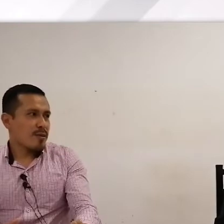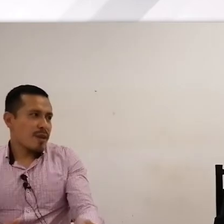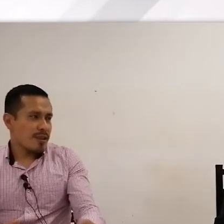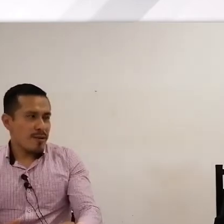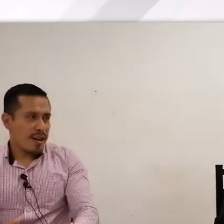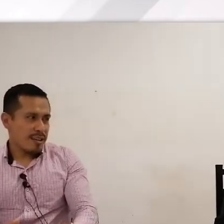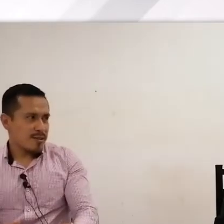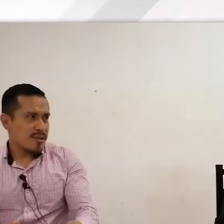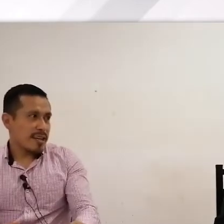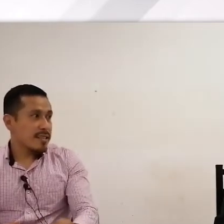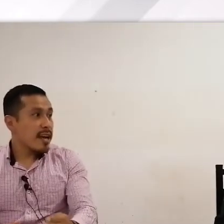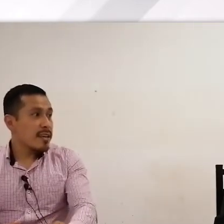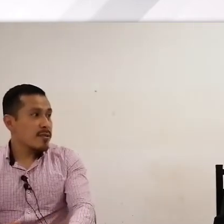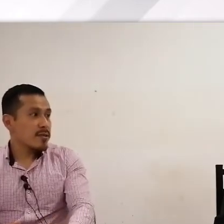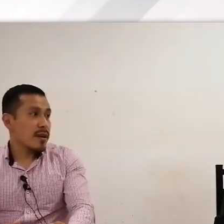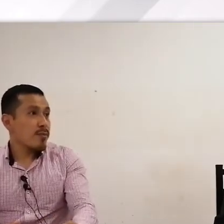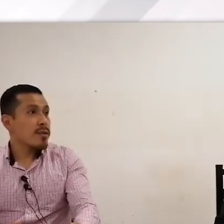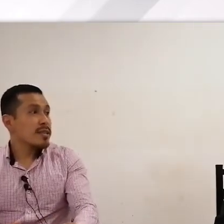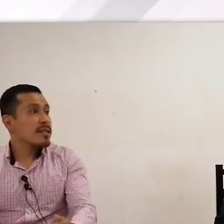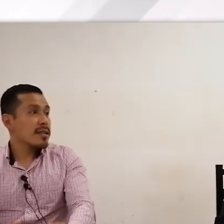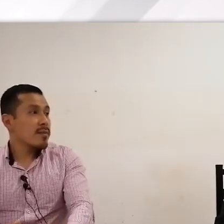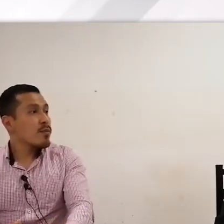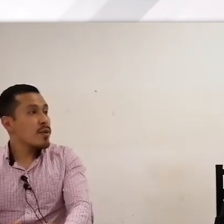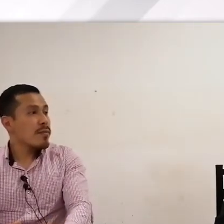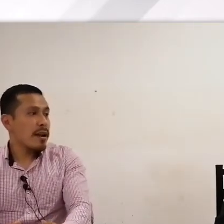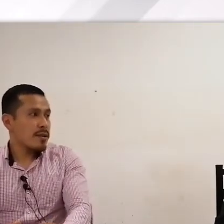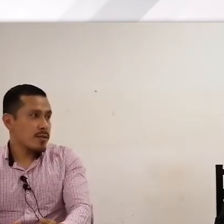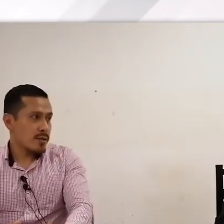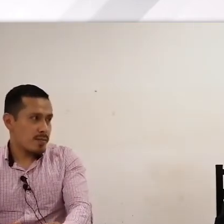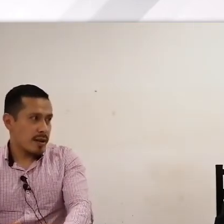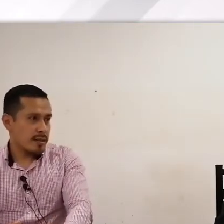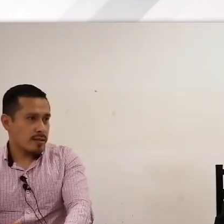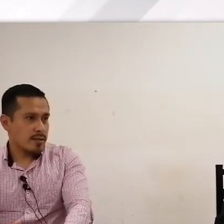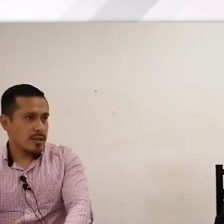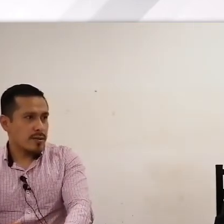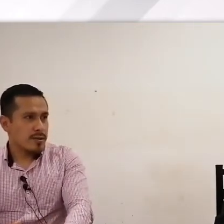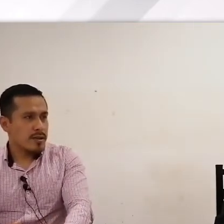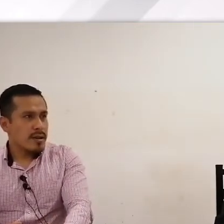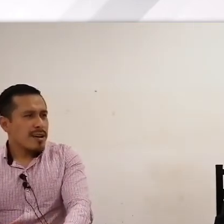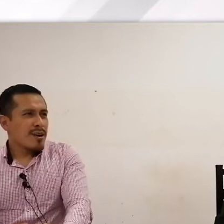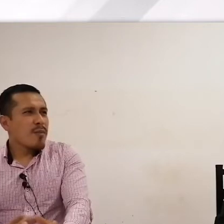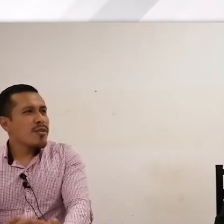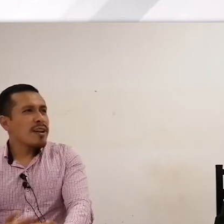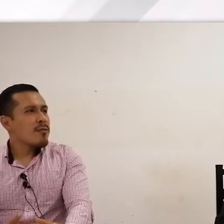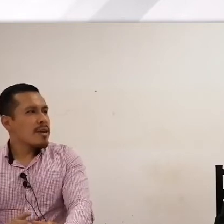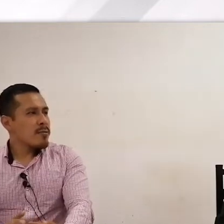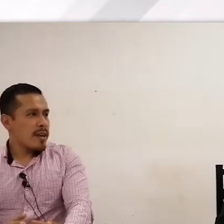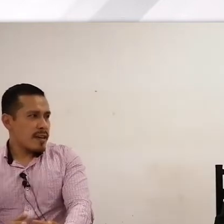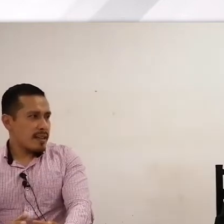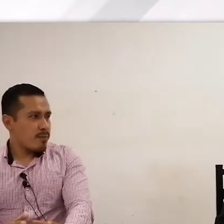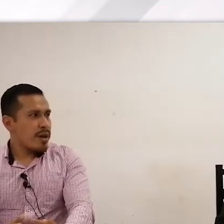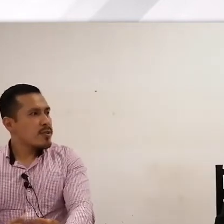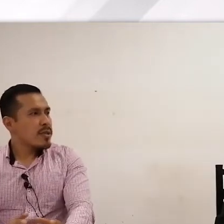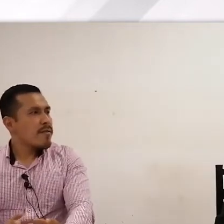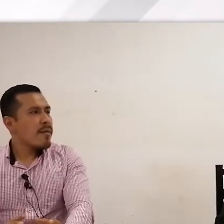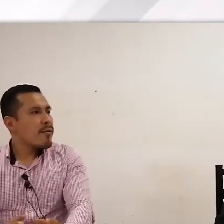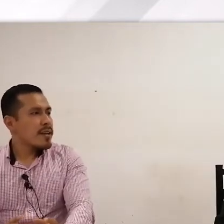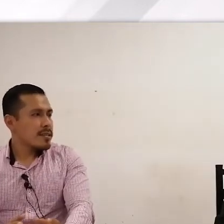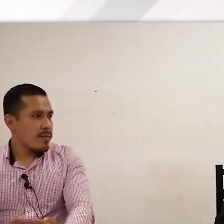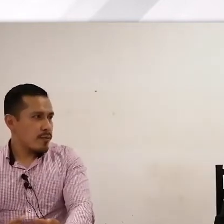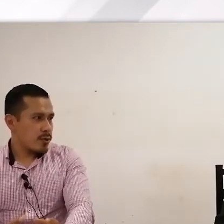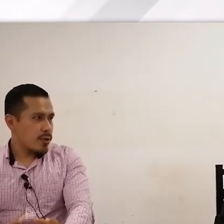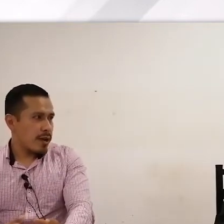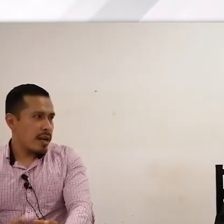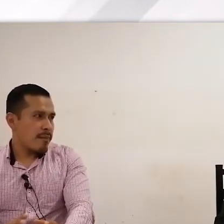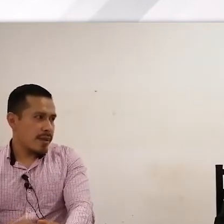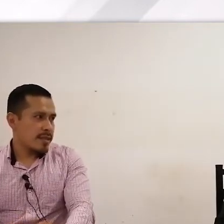perdimos 4 años, 3 años que pudiesen ser muy valiosos para estos chicos. Como tal no hay una edad, pero sí